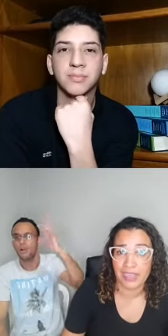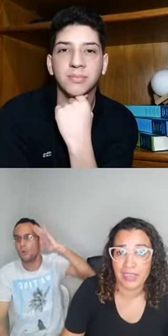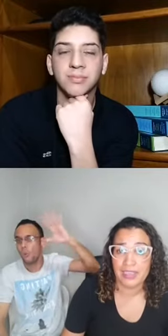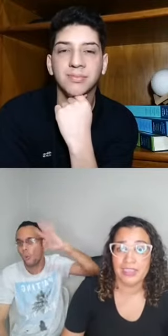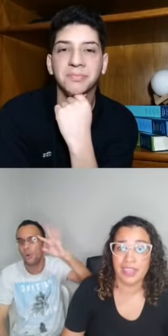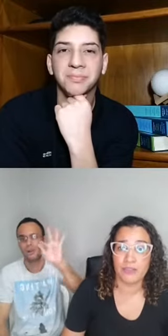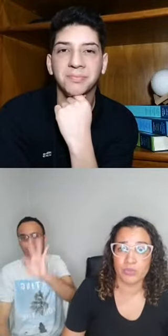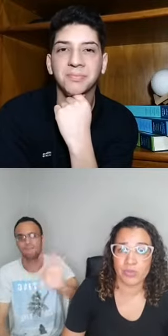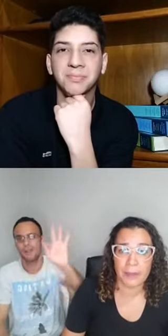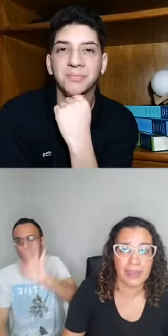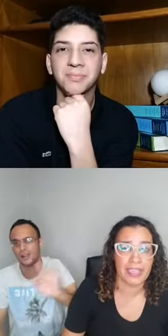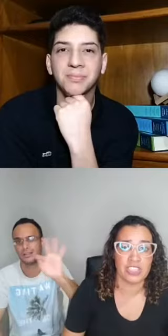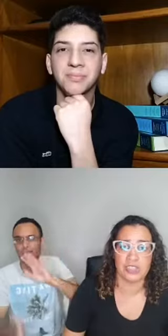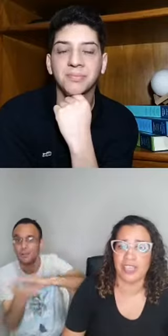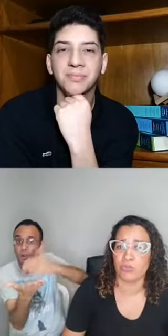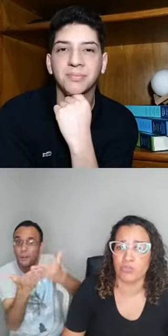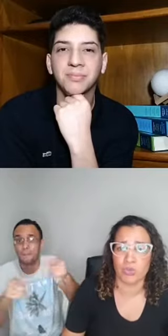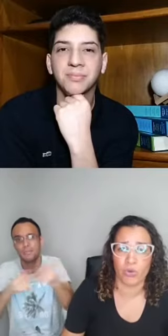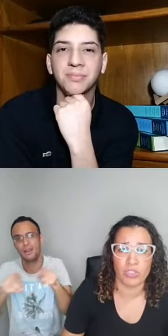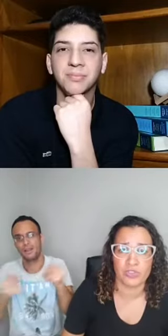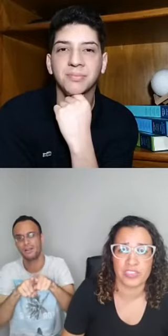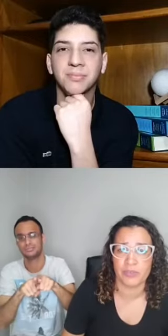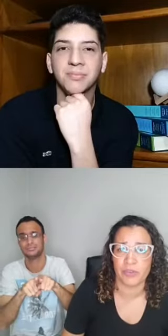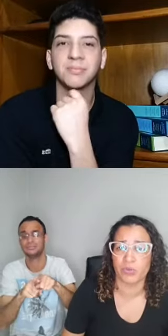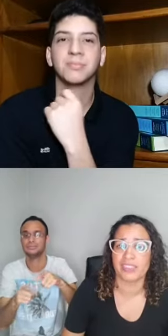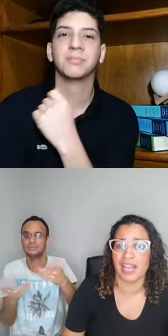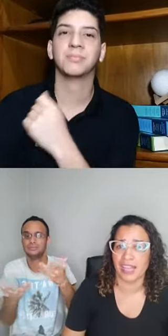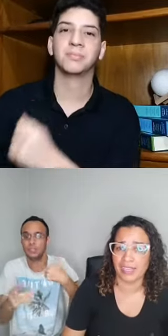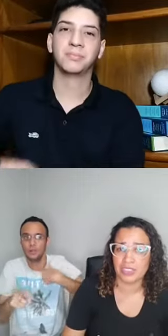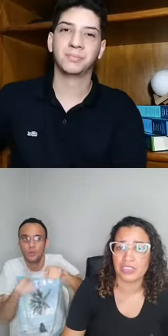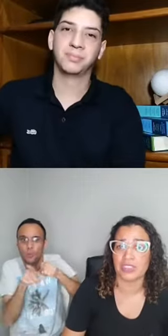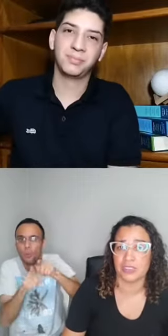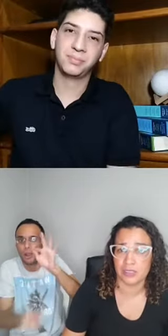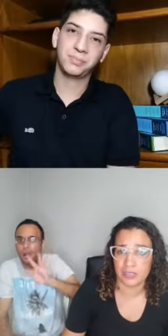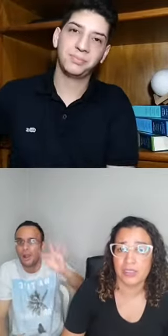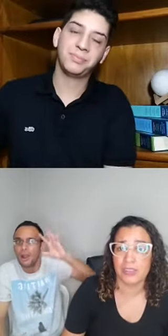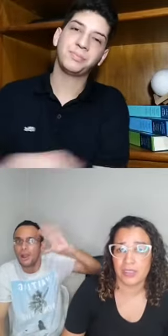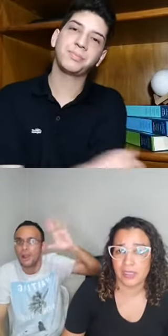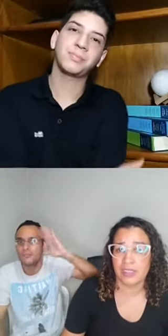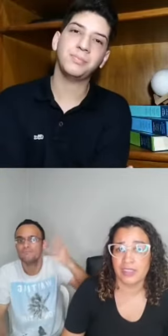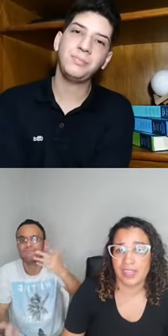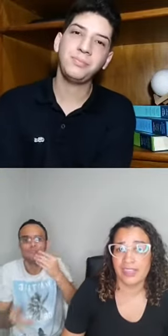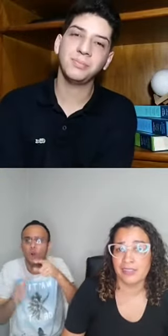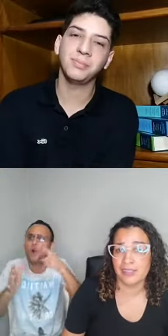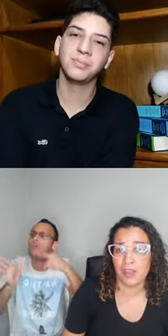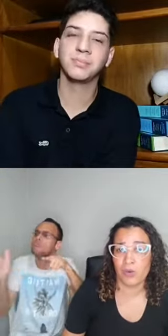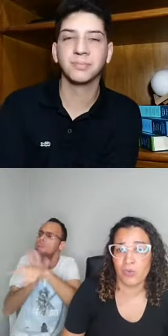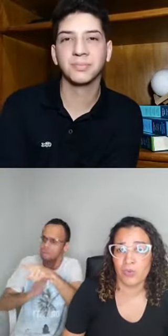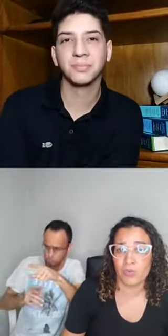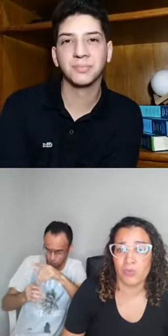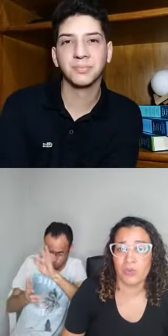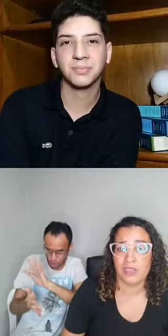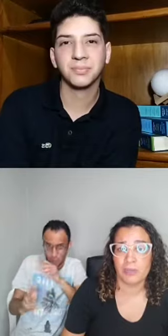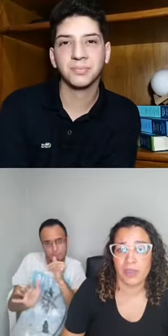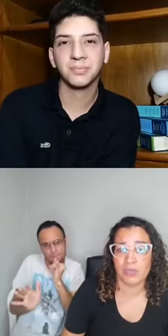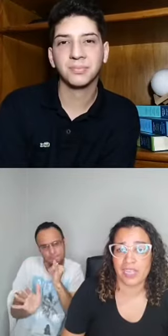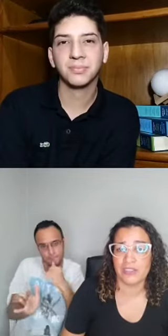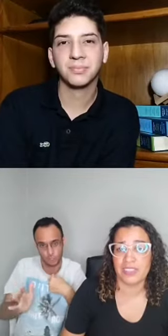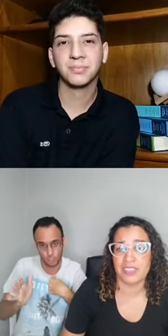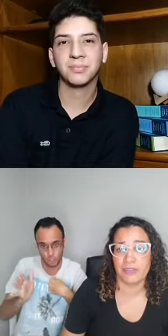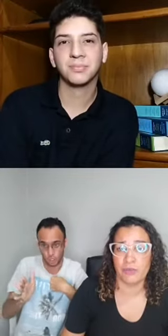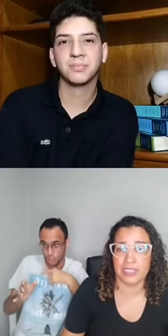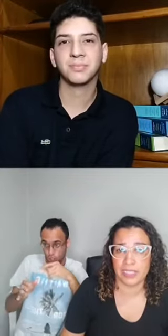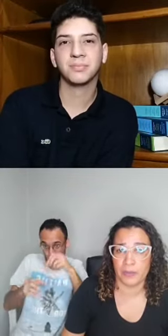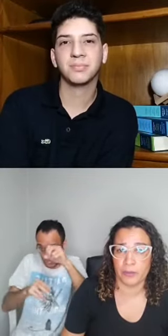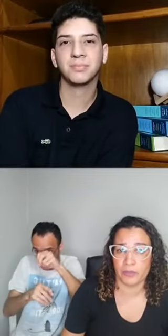desenvolver. Né? E futuramente ele tem o sonho de fazer uma faculdade, né? Então, se perguntar, ver